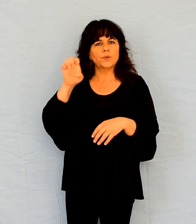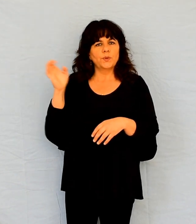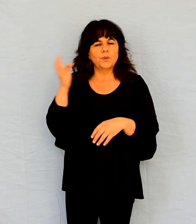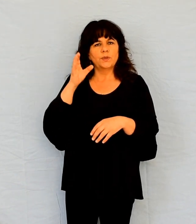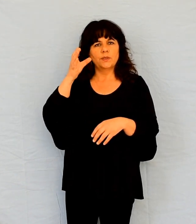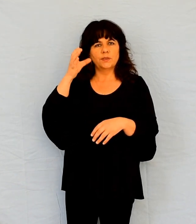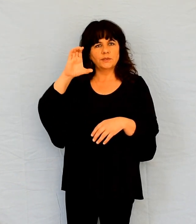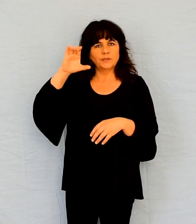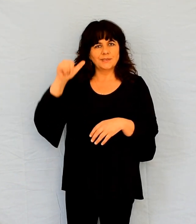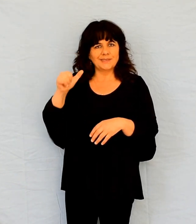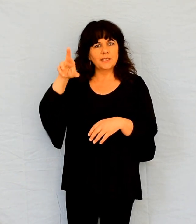qui revenait des champs.